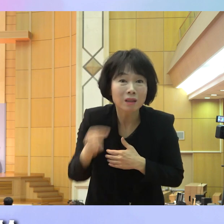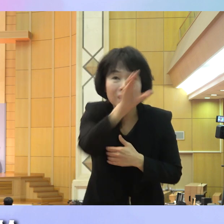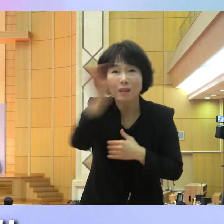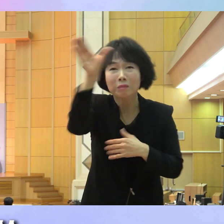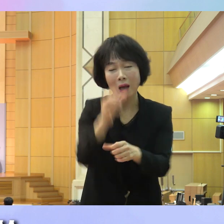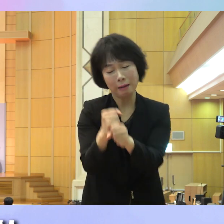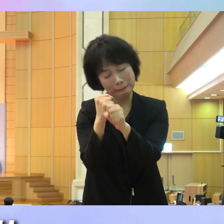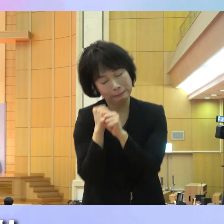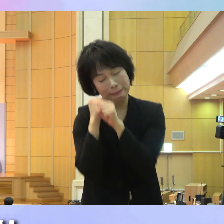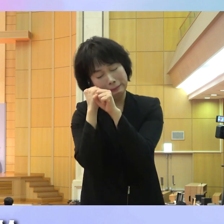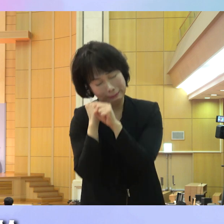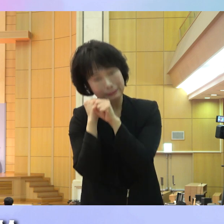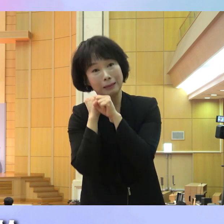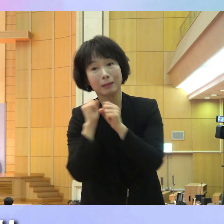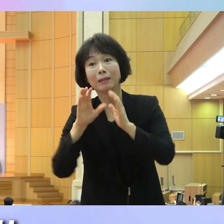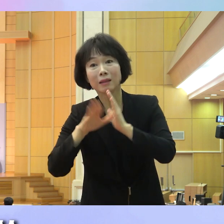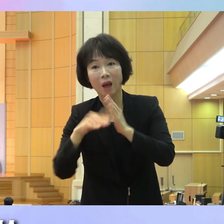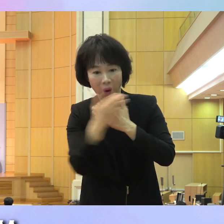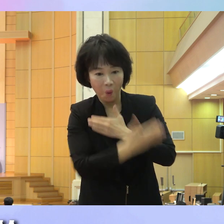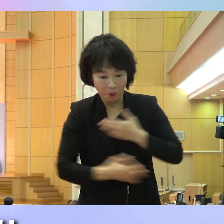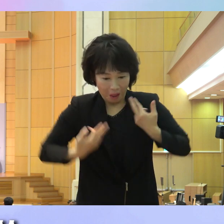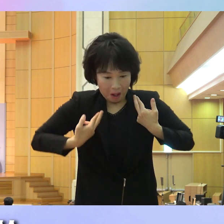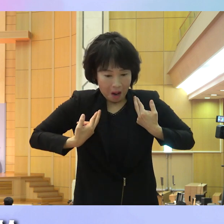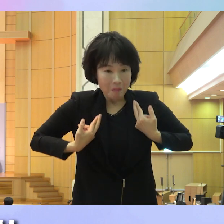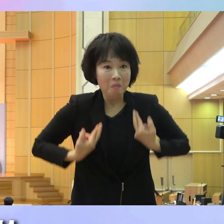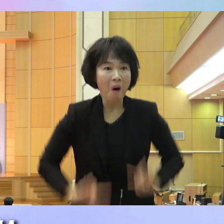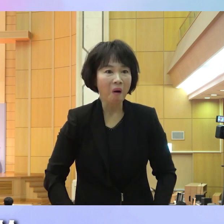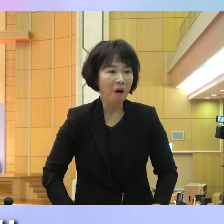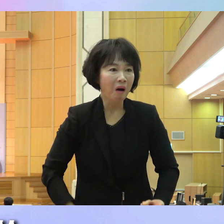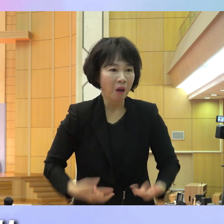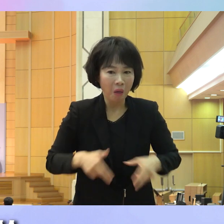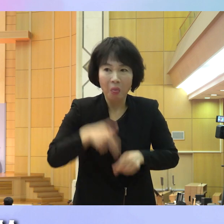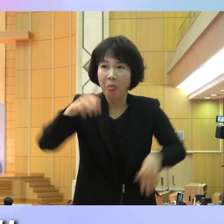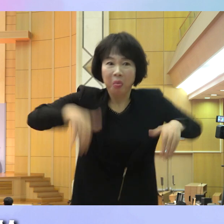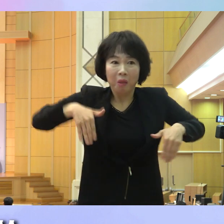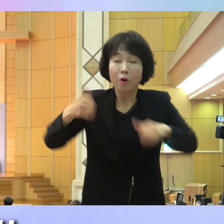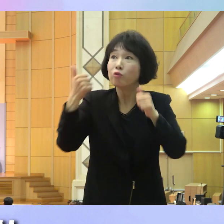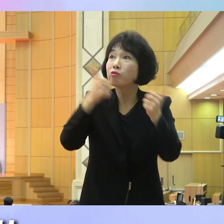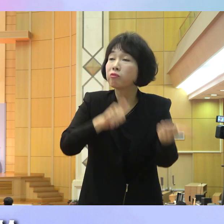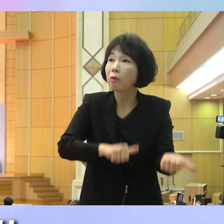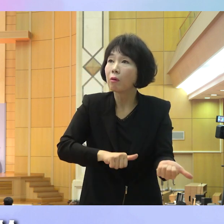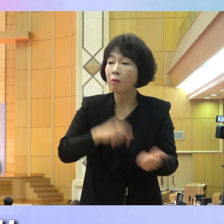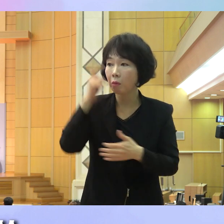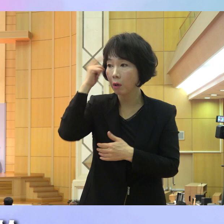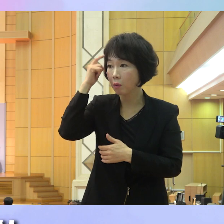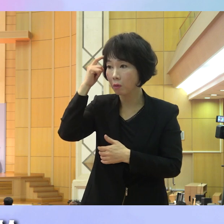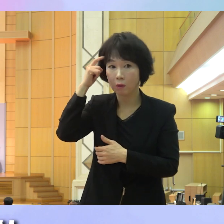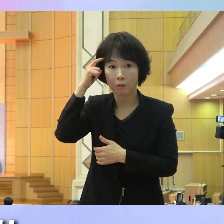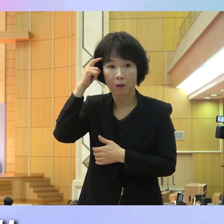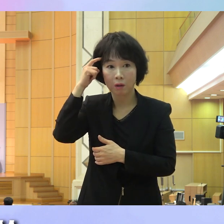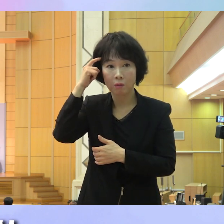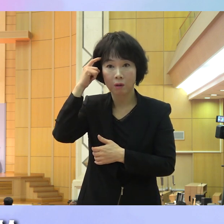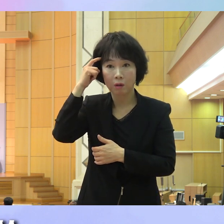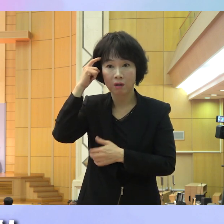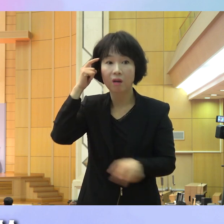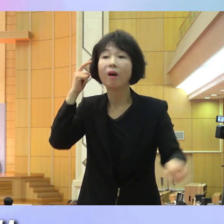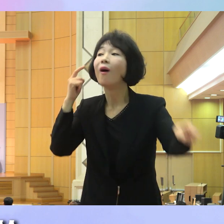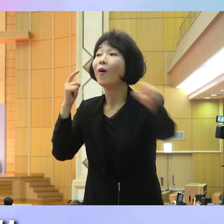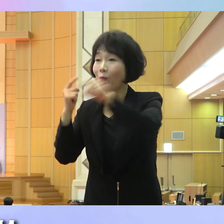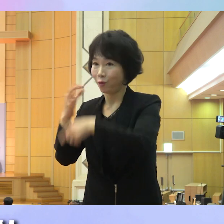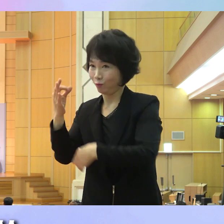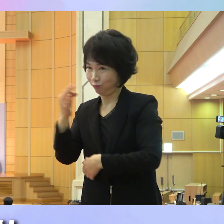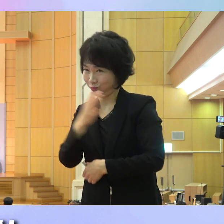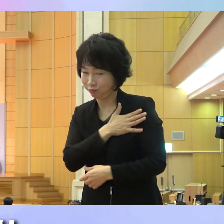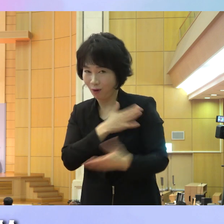때 그렇게 다 옷벗김을 당하고 벌거벗고 돌아가신 것은 너희로 부요케 하려